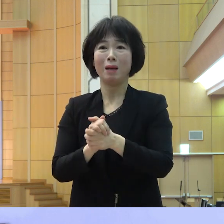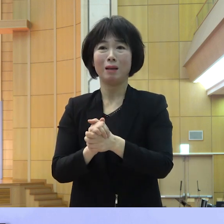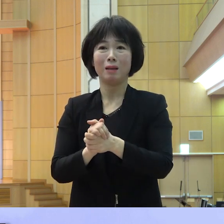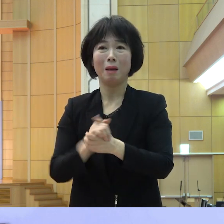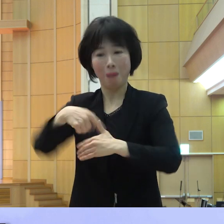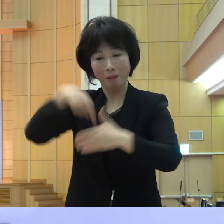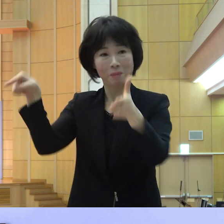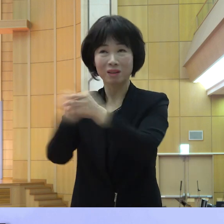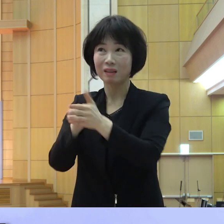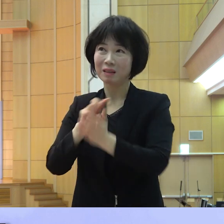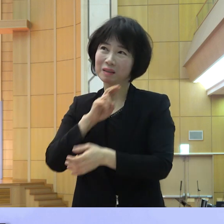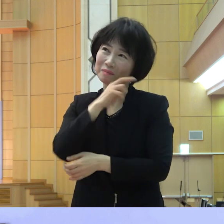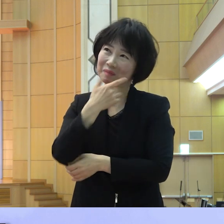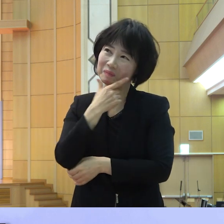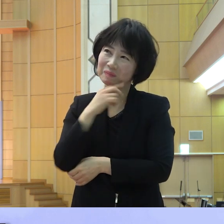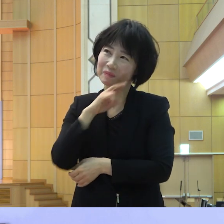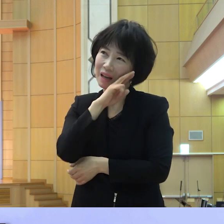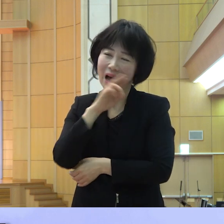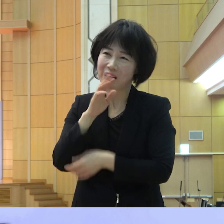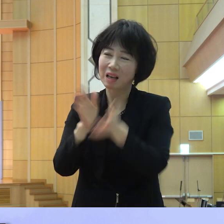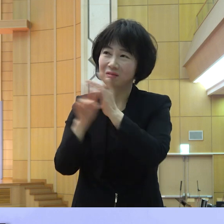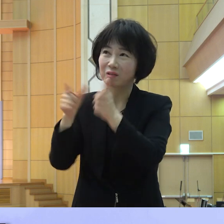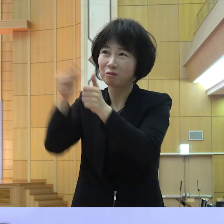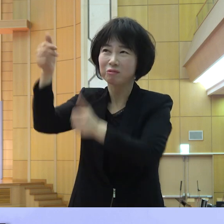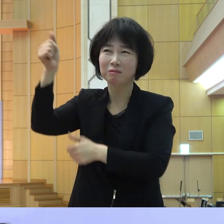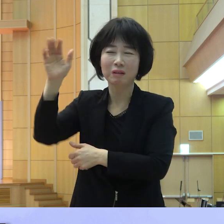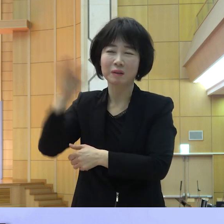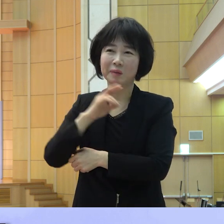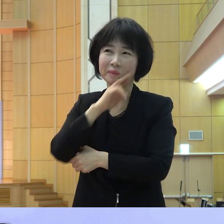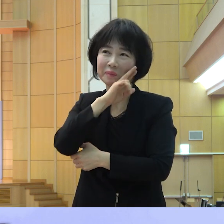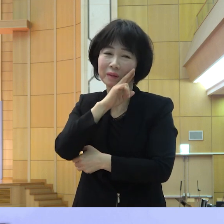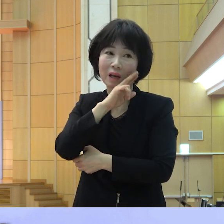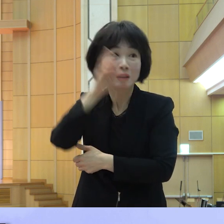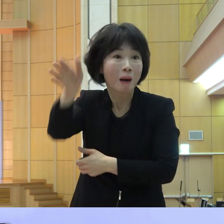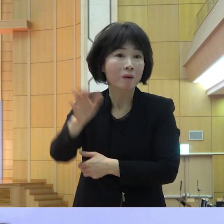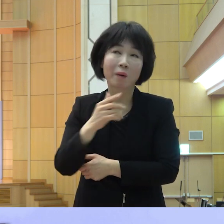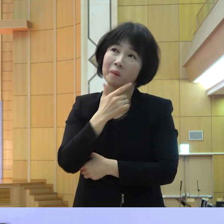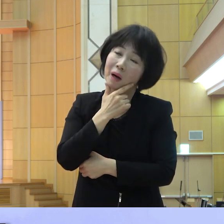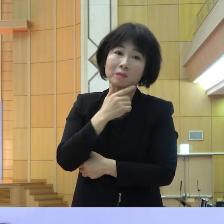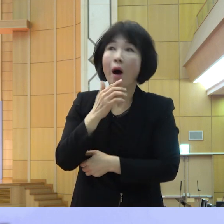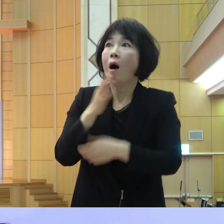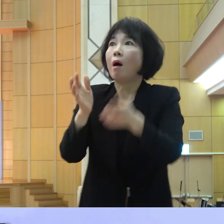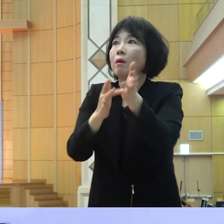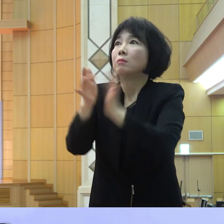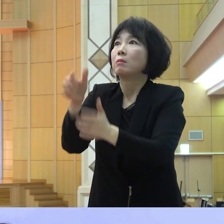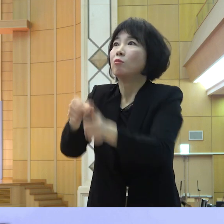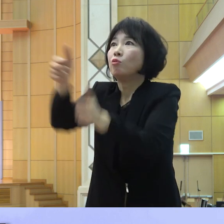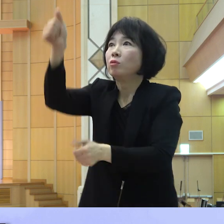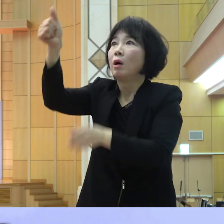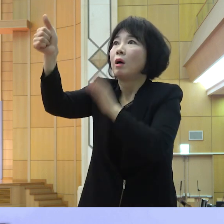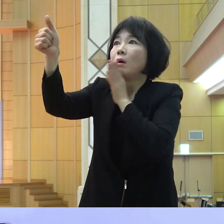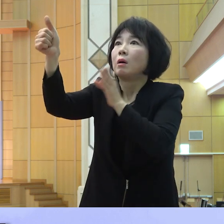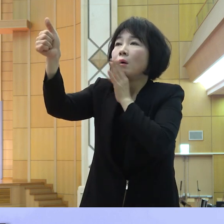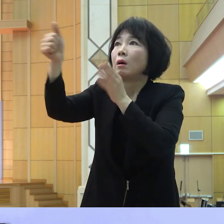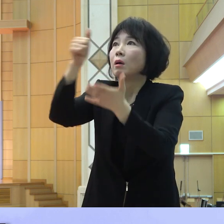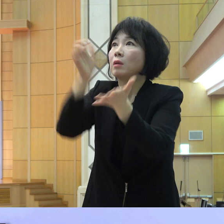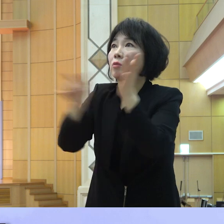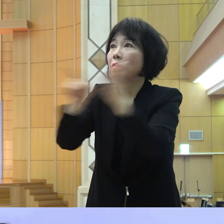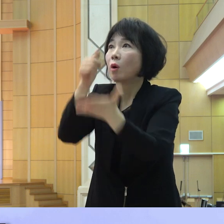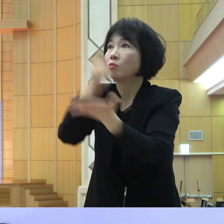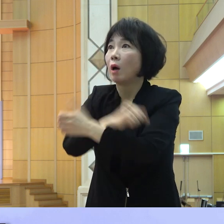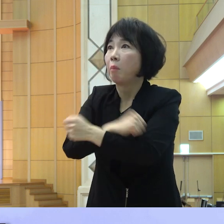때 항상 말씀을 전해줄 때마다 예수를 증거하고 예수를 우리가 믿을 때 그냥 예수 믿어 이게